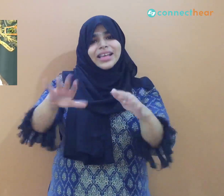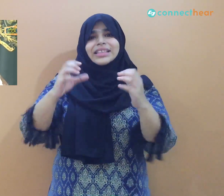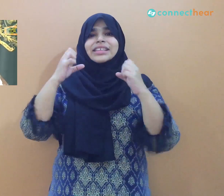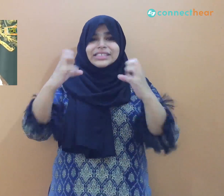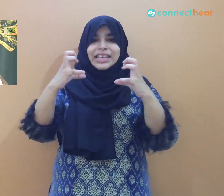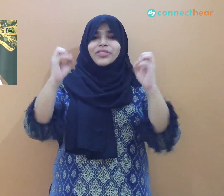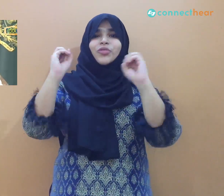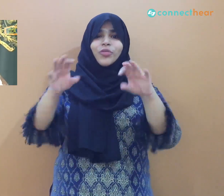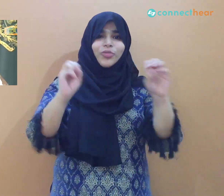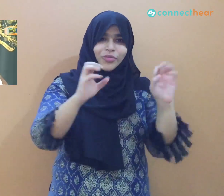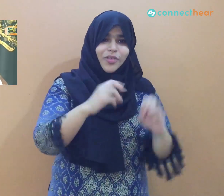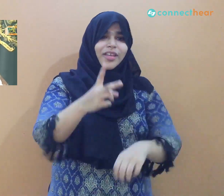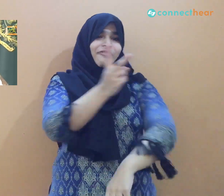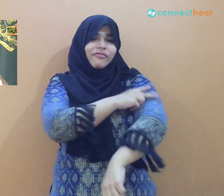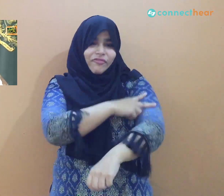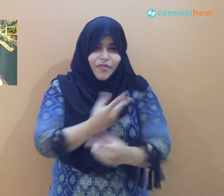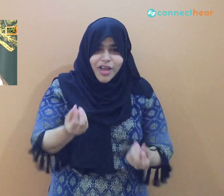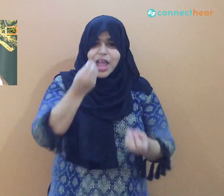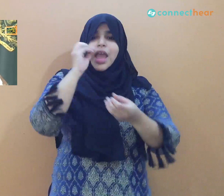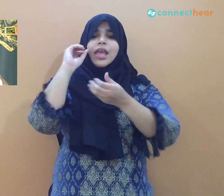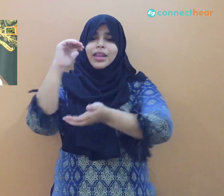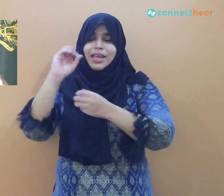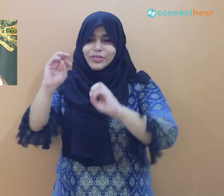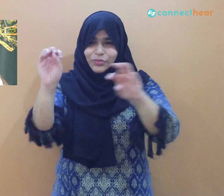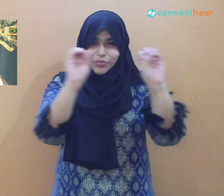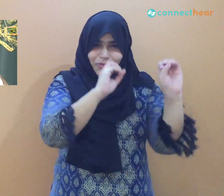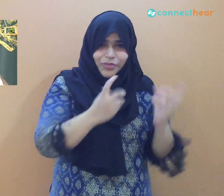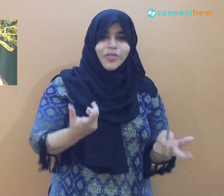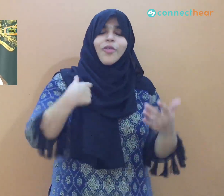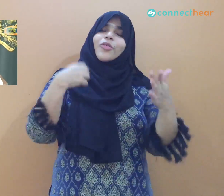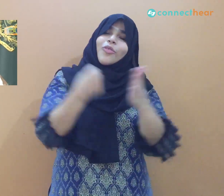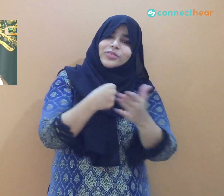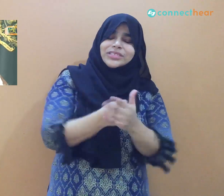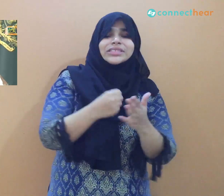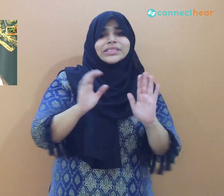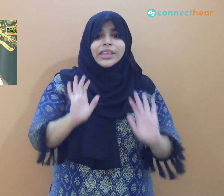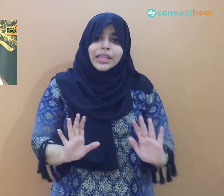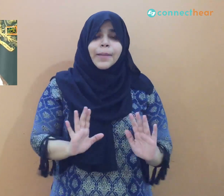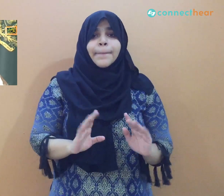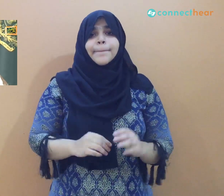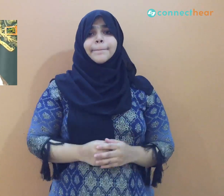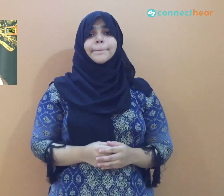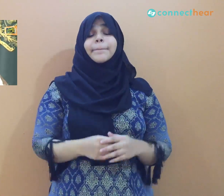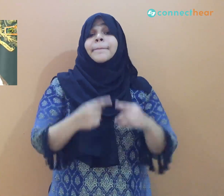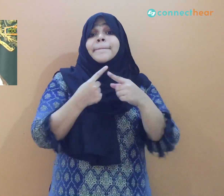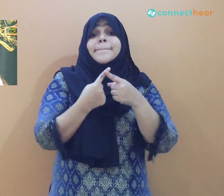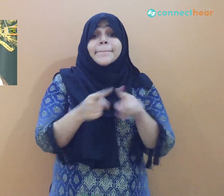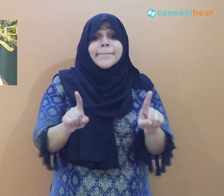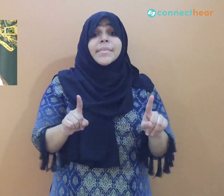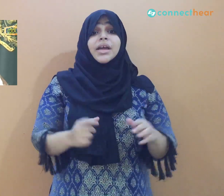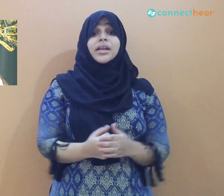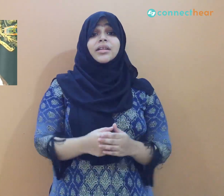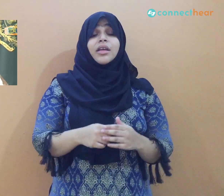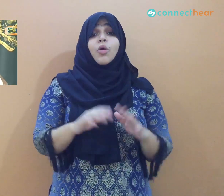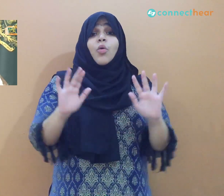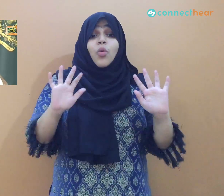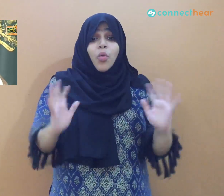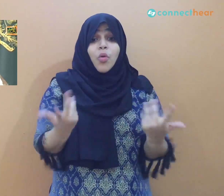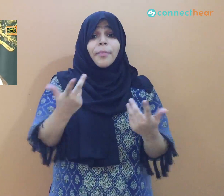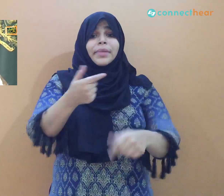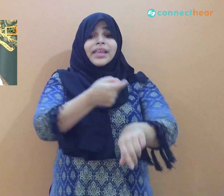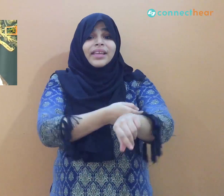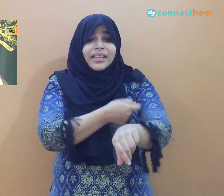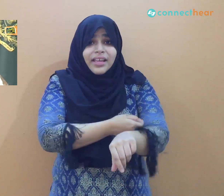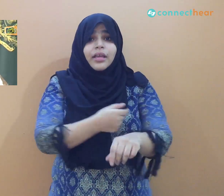لگا دیتے، اپنے والنٹیئرز کے ذریعے کھانا بھی پہنچا دیتے، کوشش کرتے. لیکن جو بھی